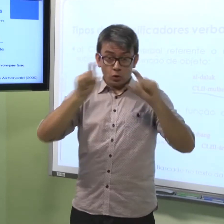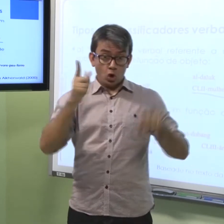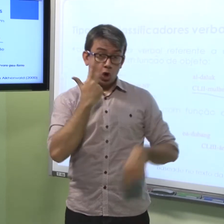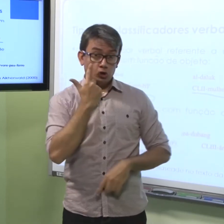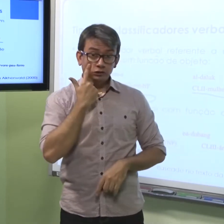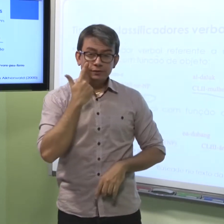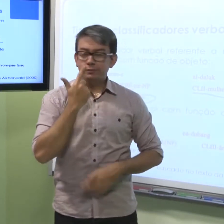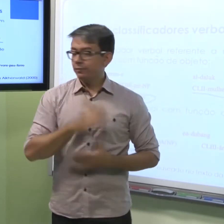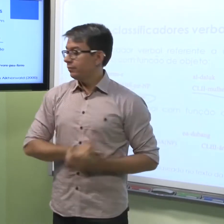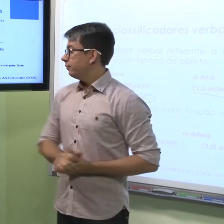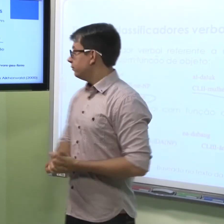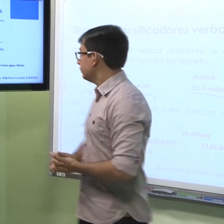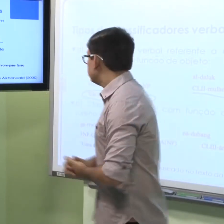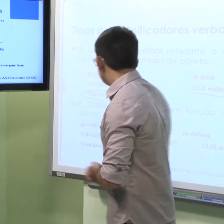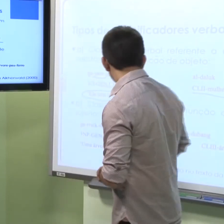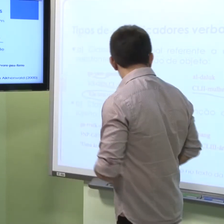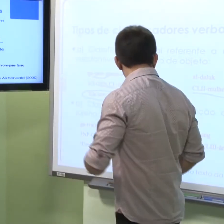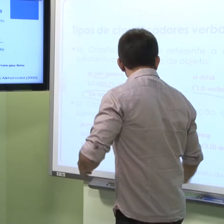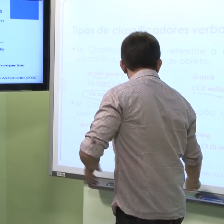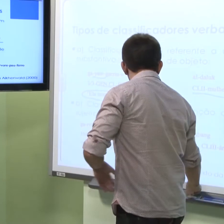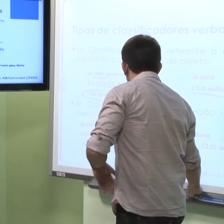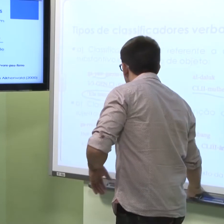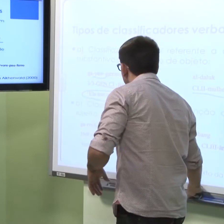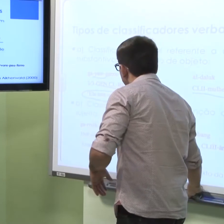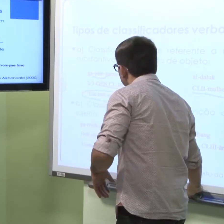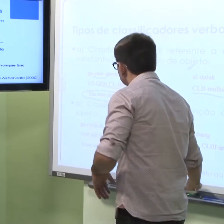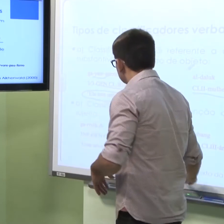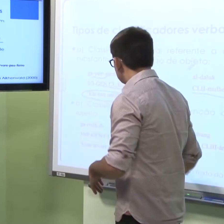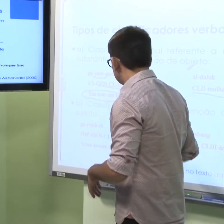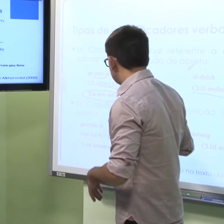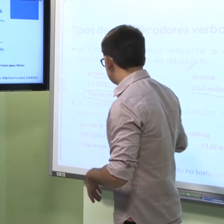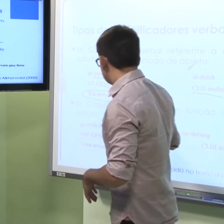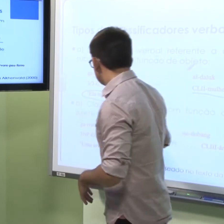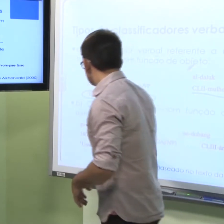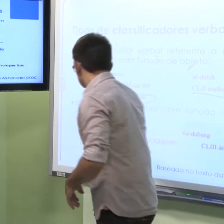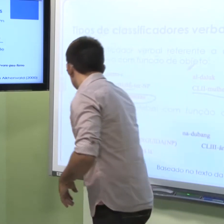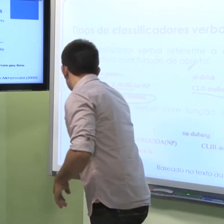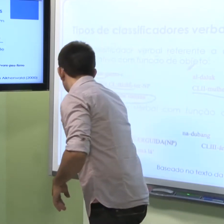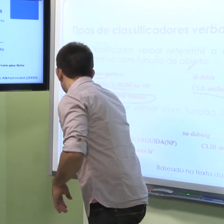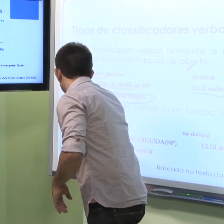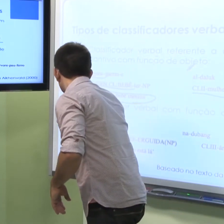acontece esse aqui. Observe esse exemplo.